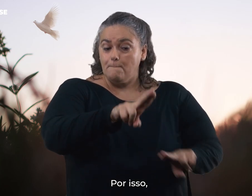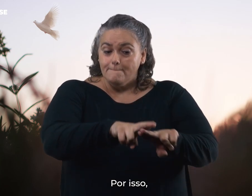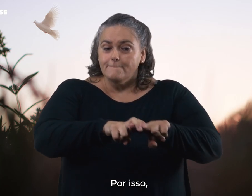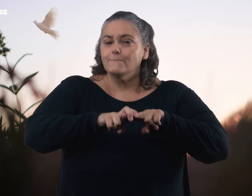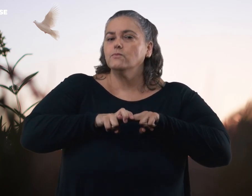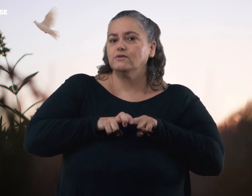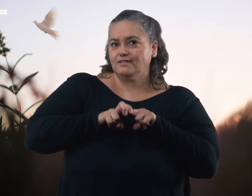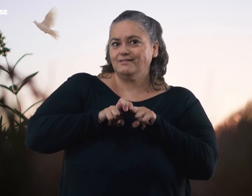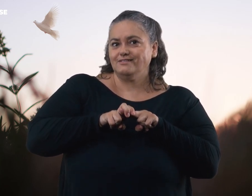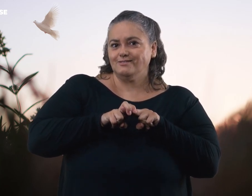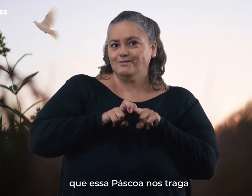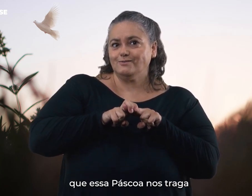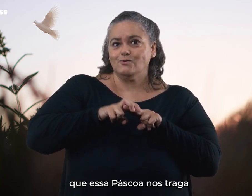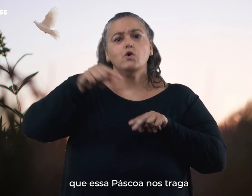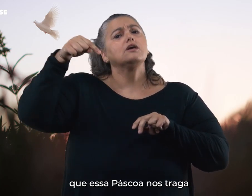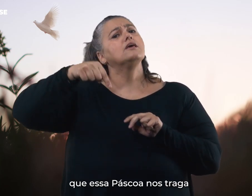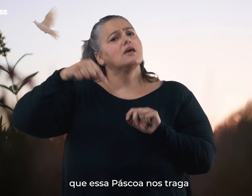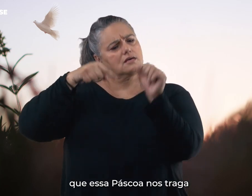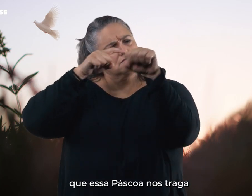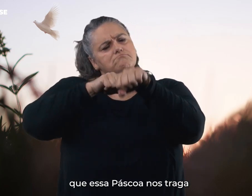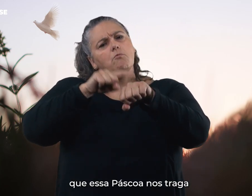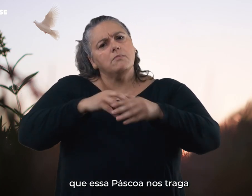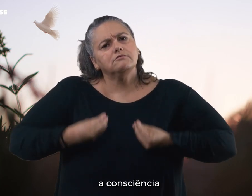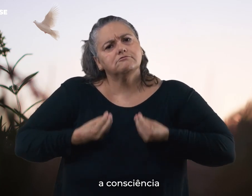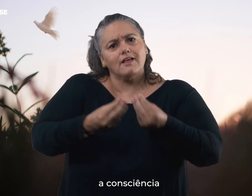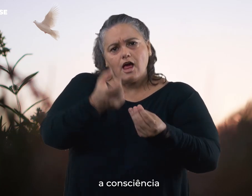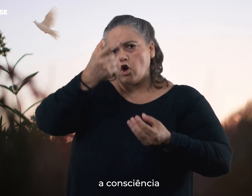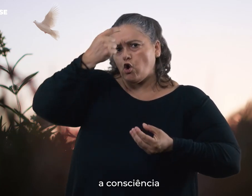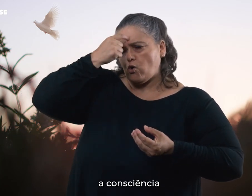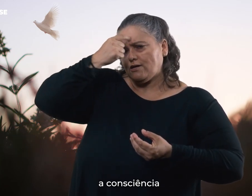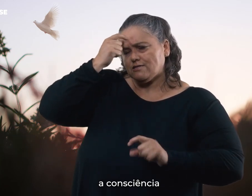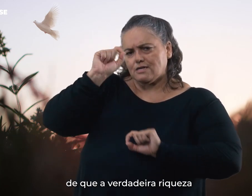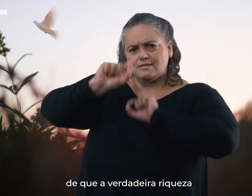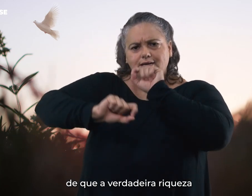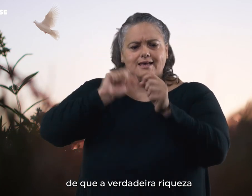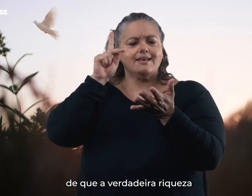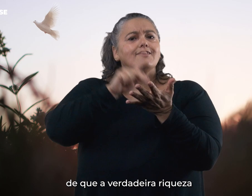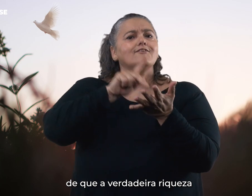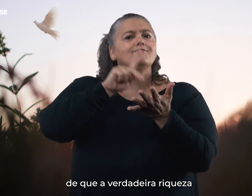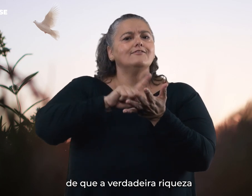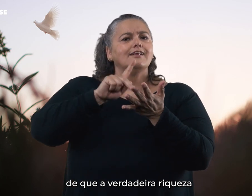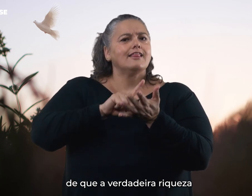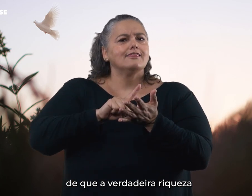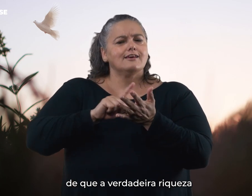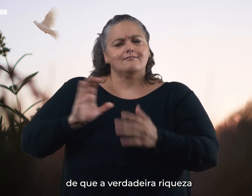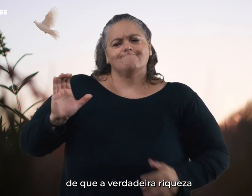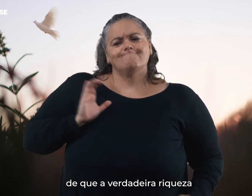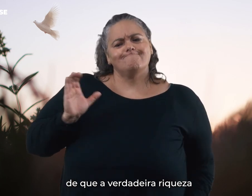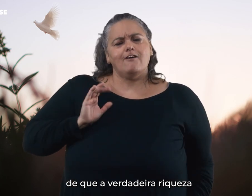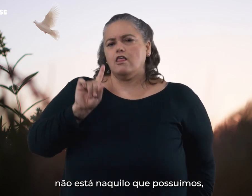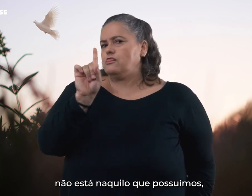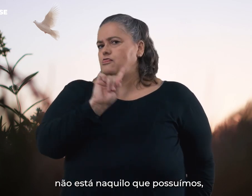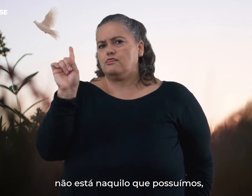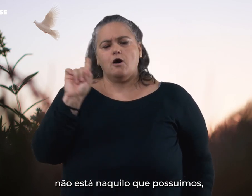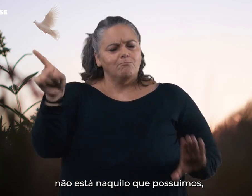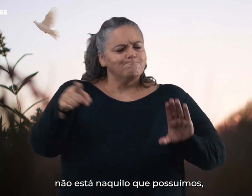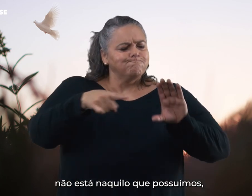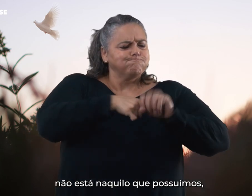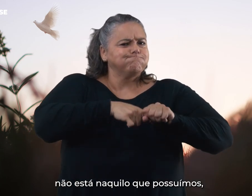isso, que essa Páscoa nos traga a consciência de que a verdadeira riqueza não está naquilo que